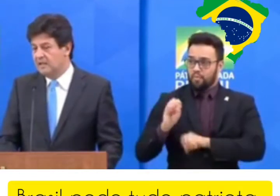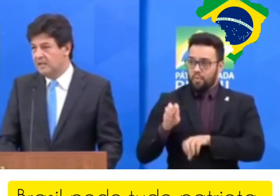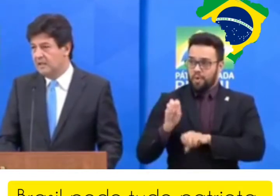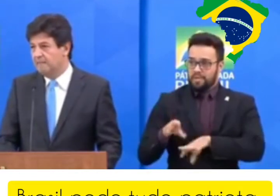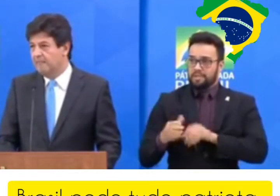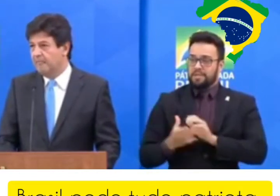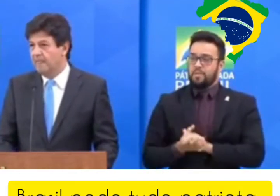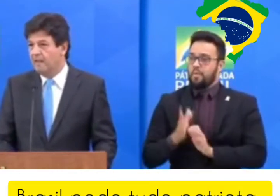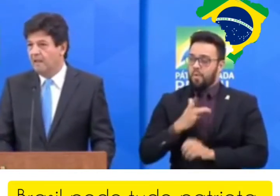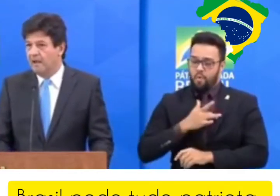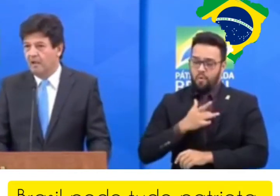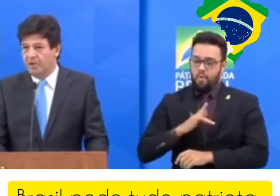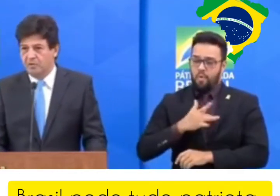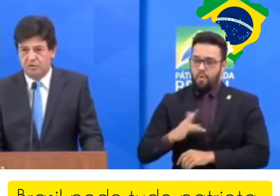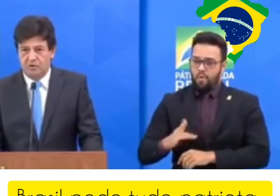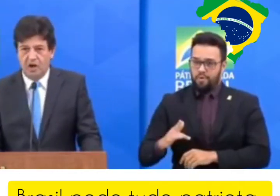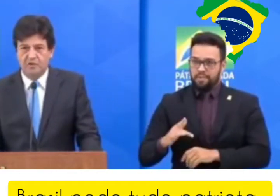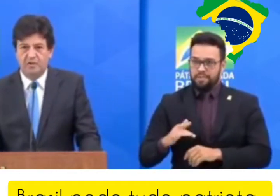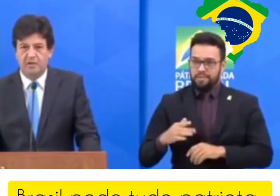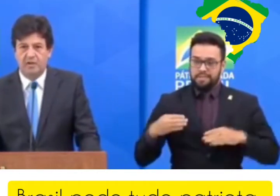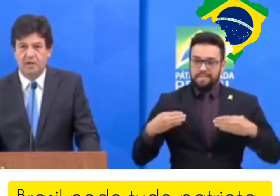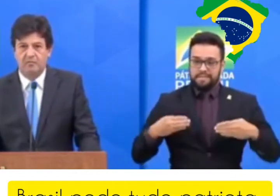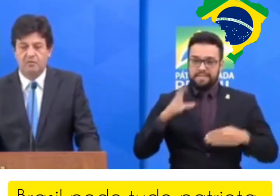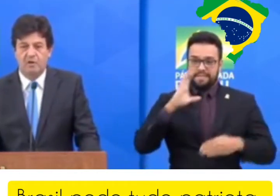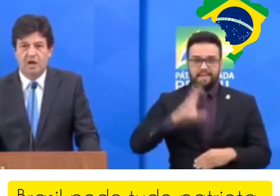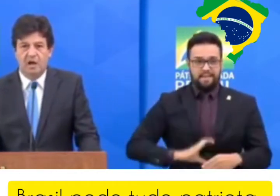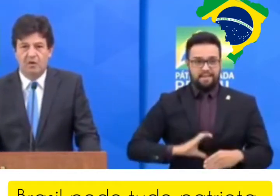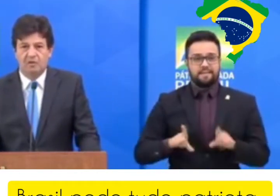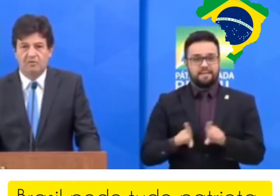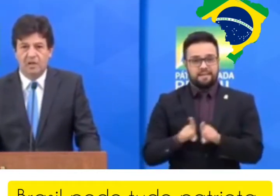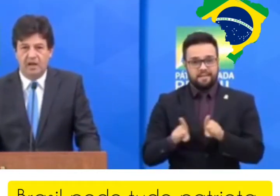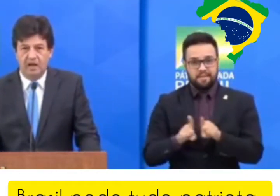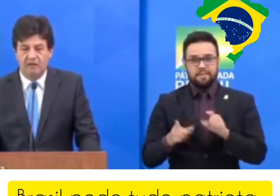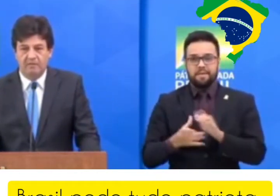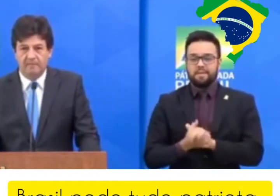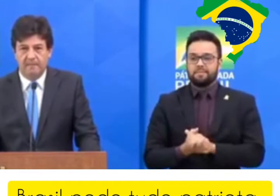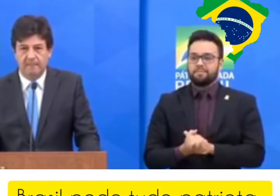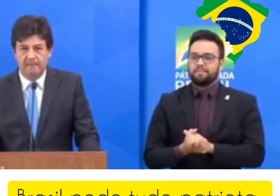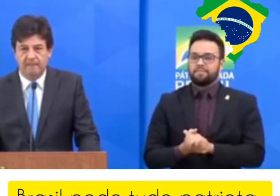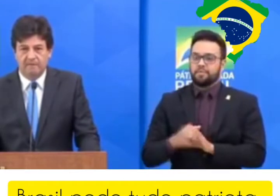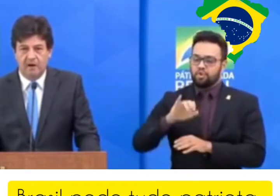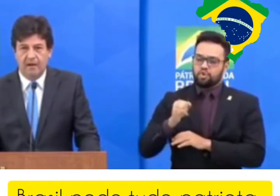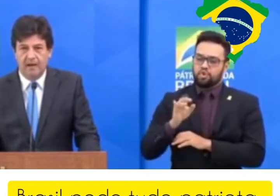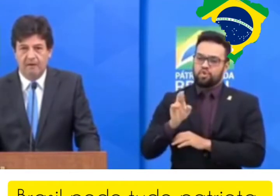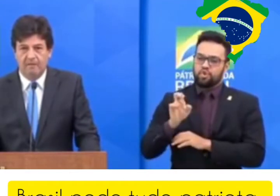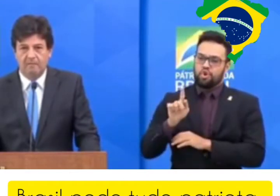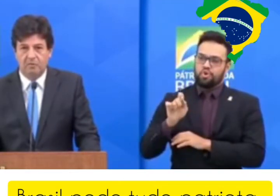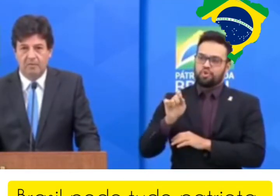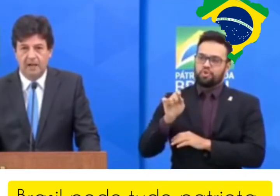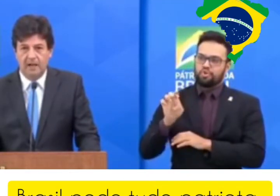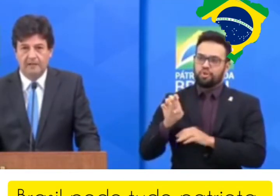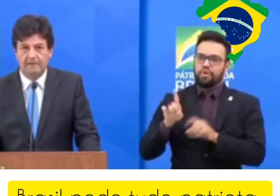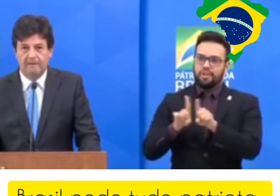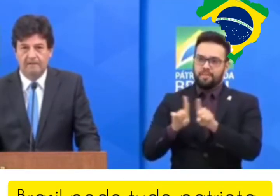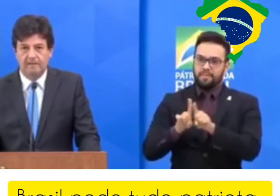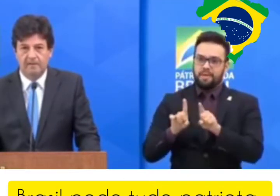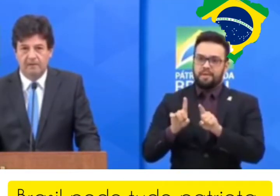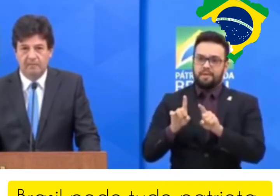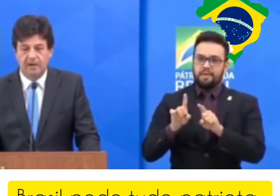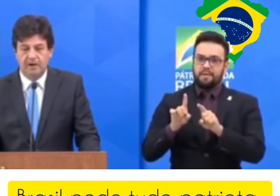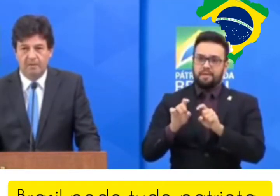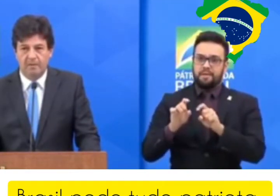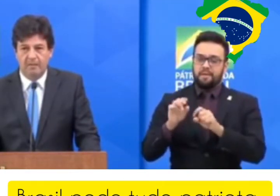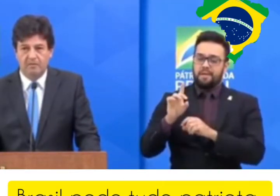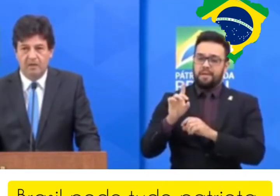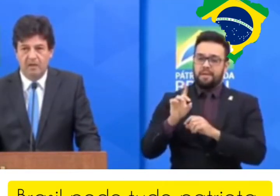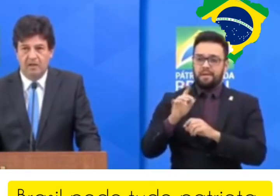da Cidadania, ao ministro Jorge Ramos, ao nosso decano, general Heleno, muito obrigado.